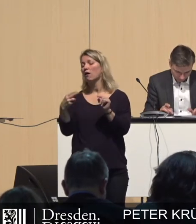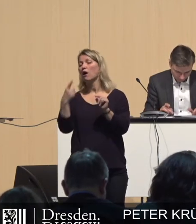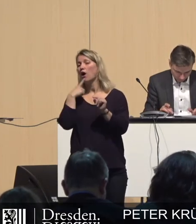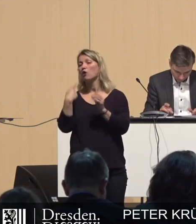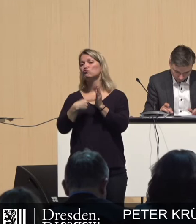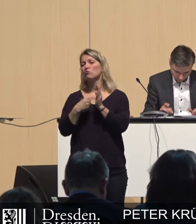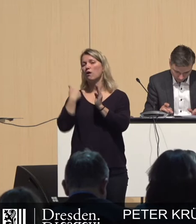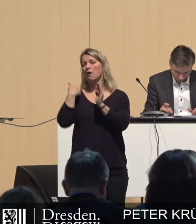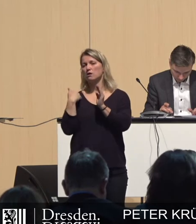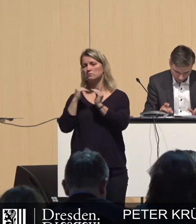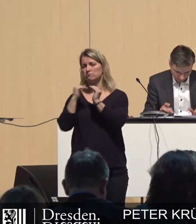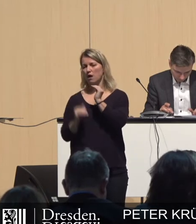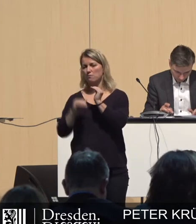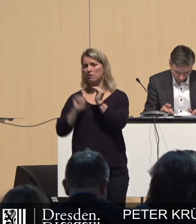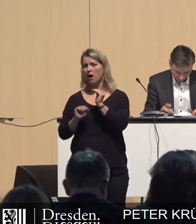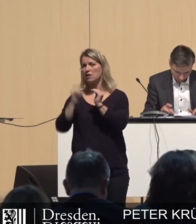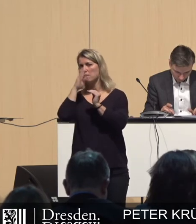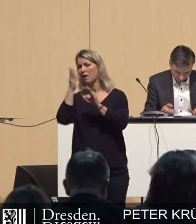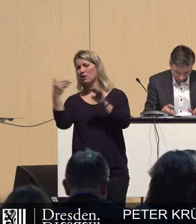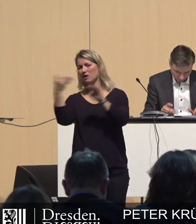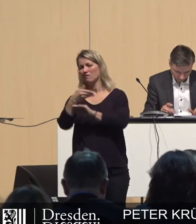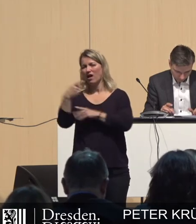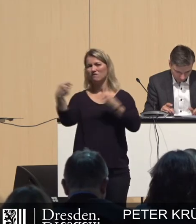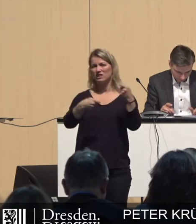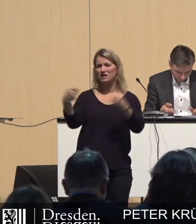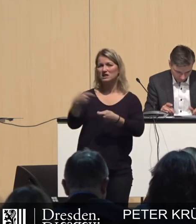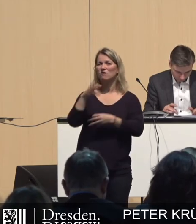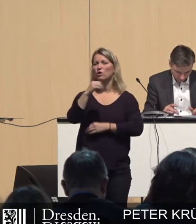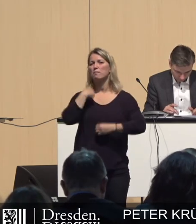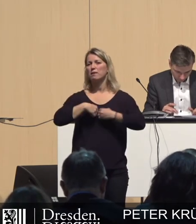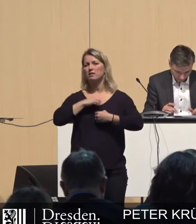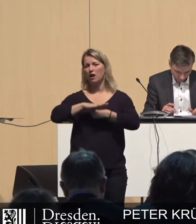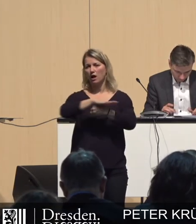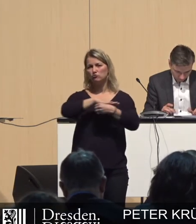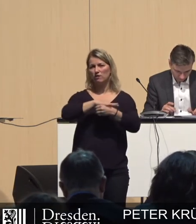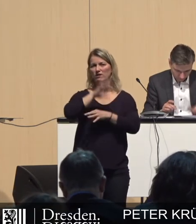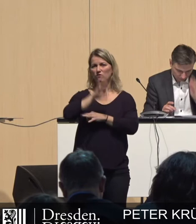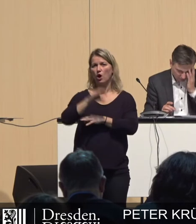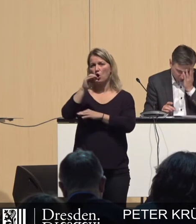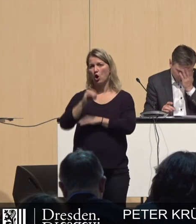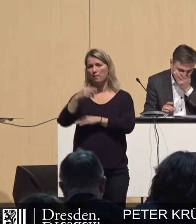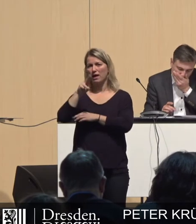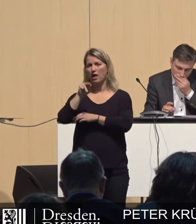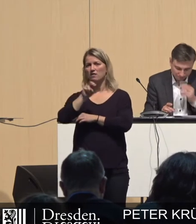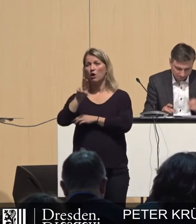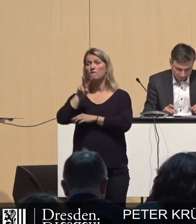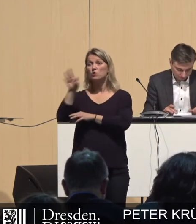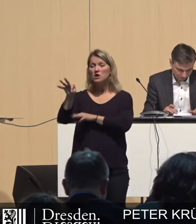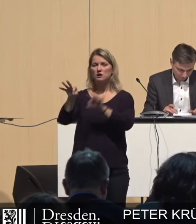die Querfinanzierung, zum Beispiel unseres ÖPNV und der Bäderlandschaft, wird dadurch auf noch solidere Füße